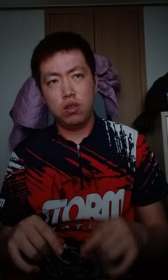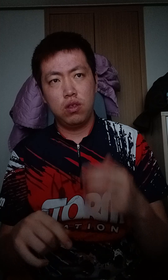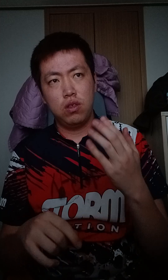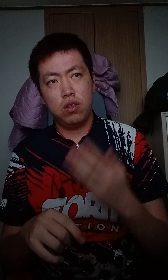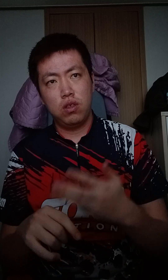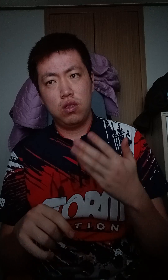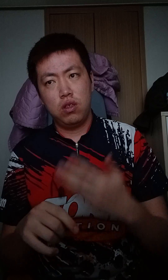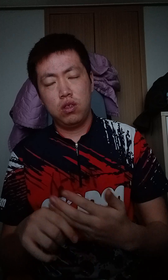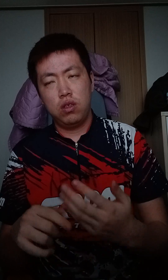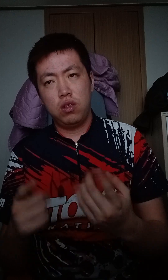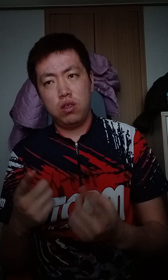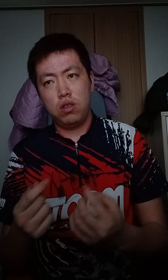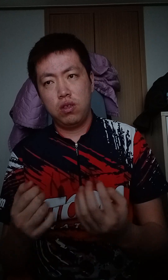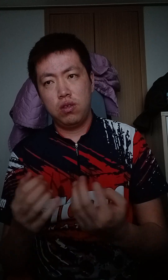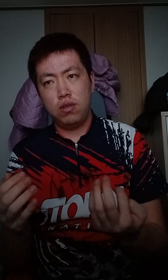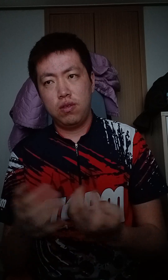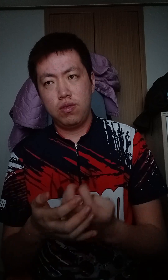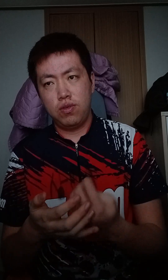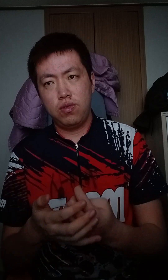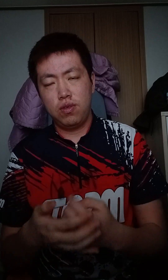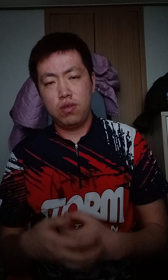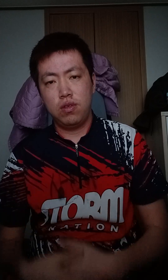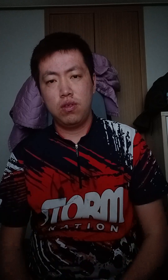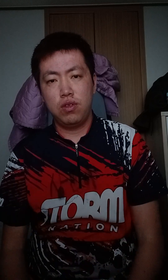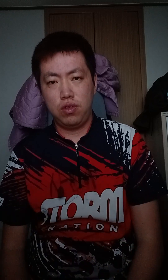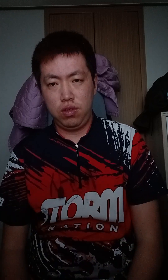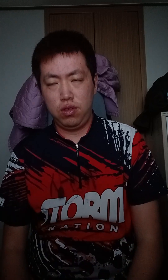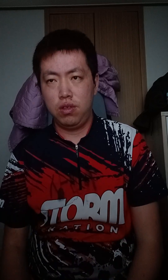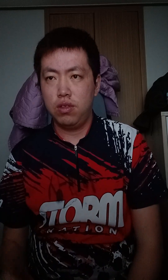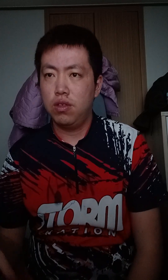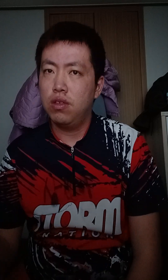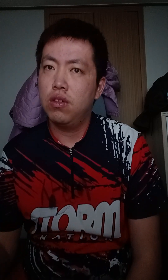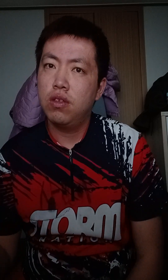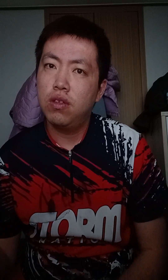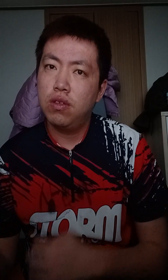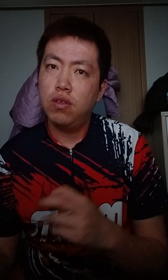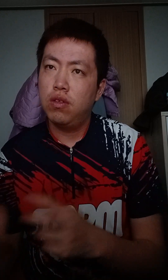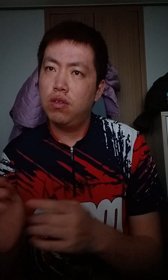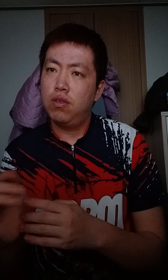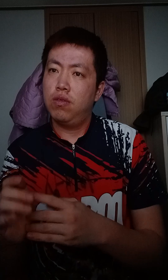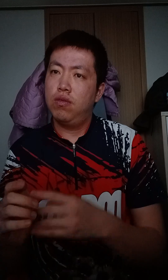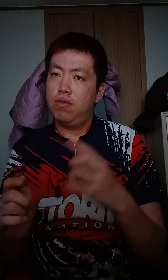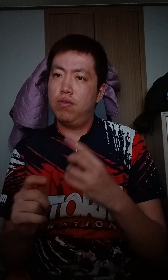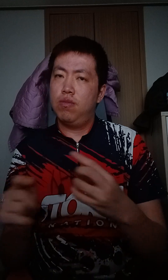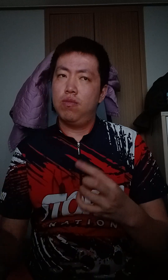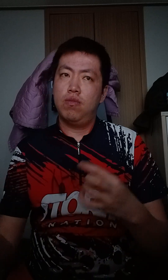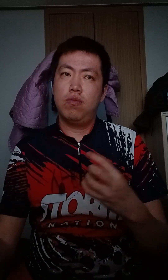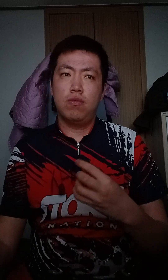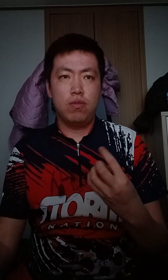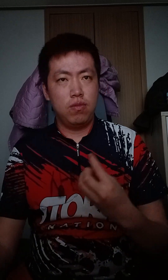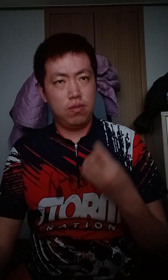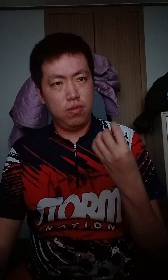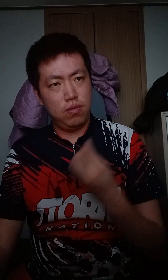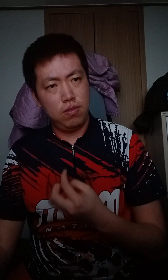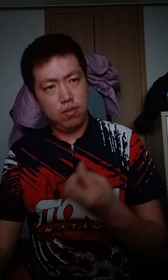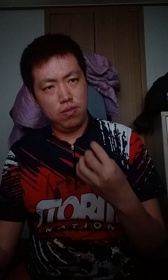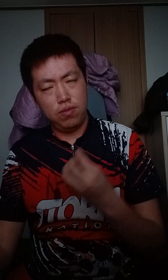현실에 맞게 개정을 거듭해오고 있습니다. 하지만 법과 행정의 속도차로 인해 장애인들은 여전히